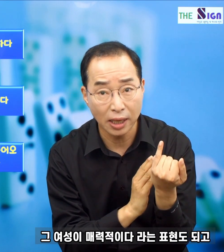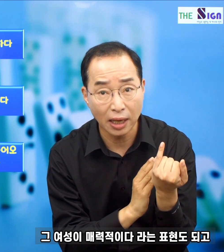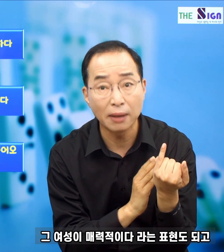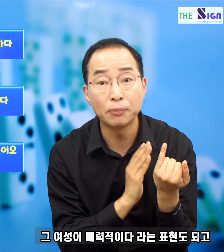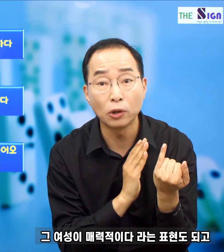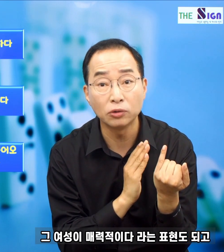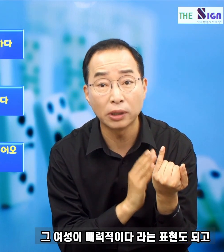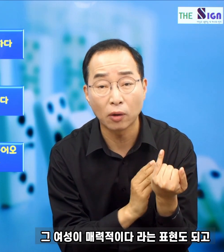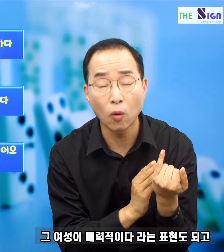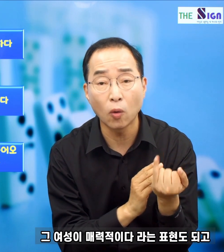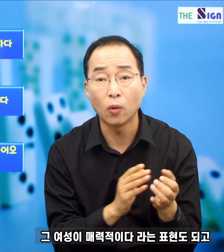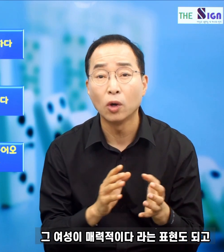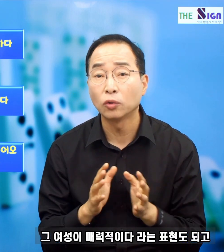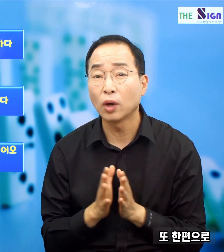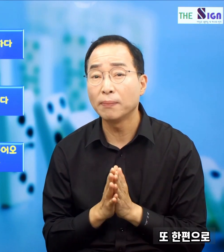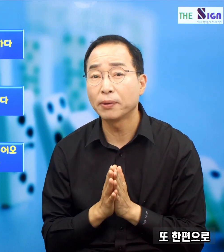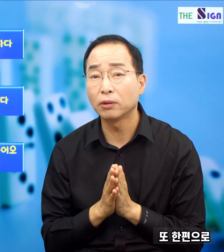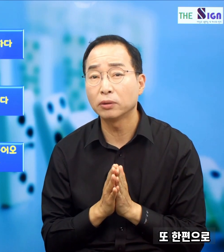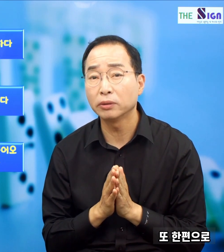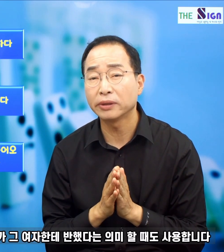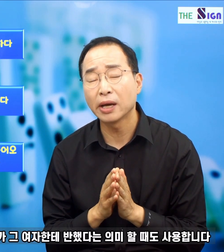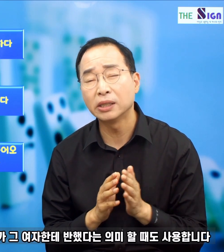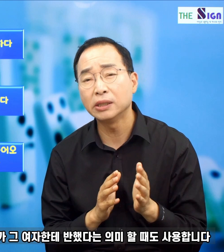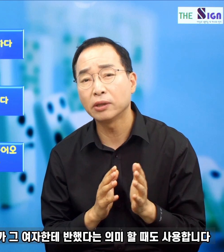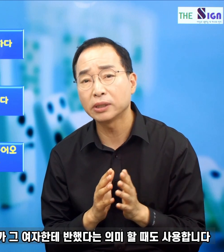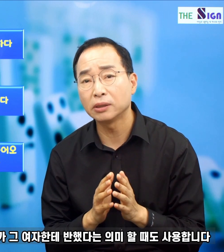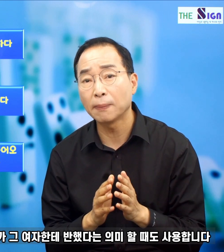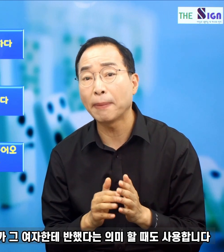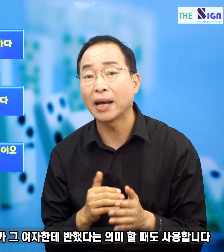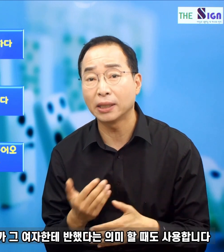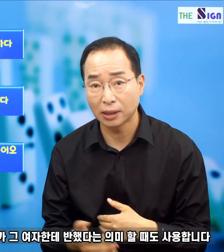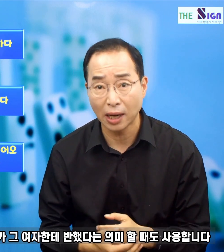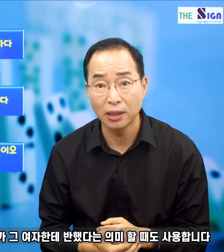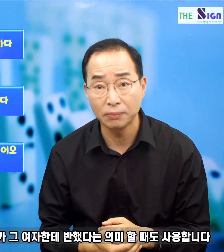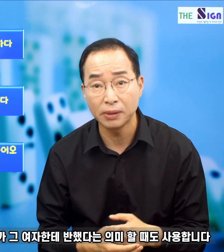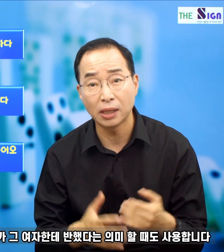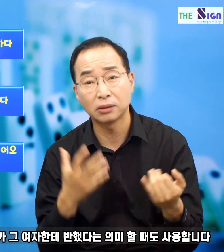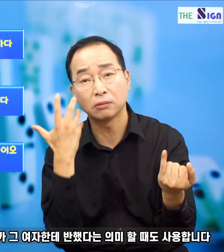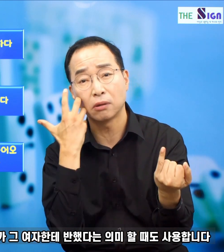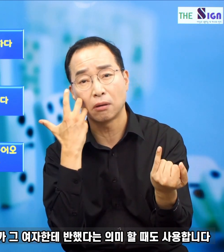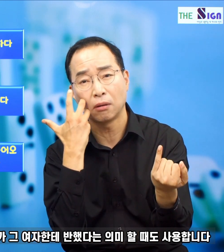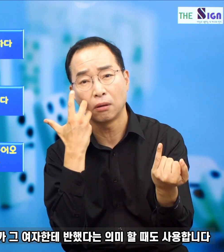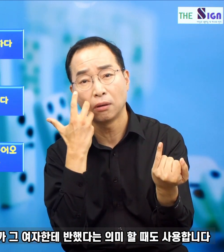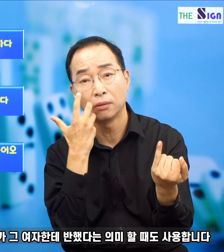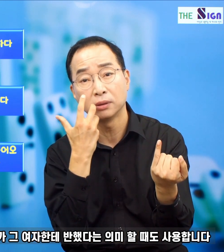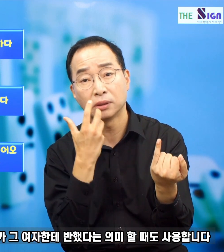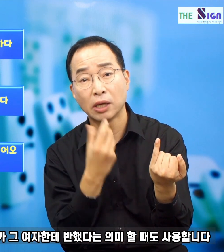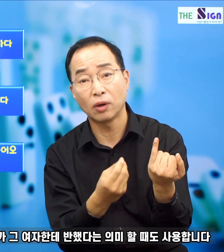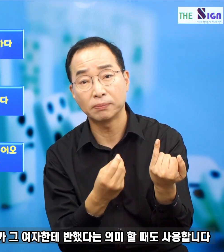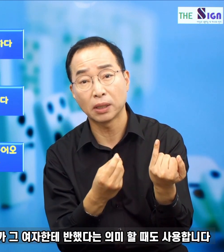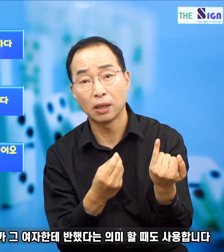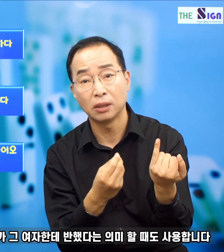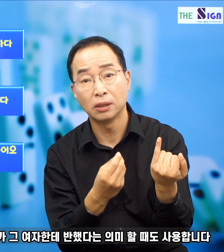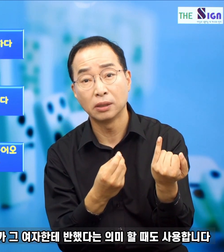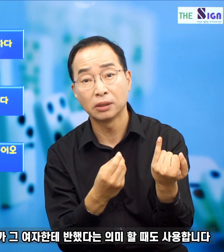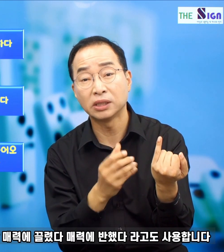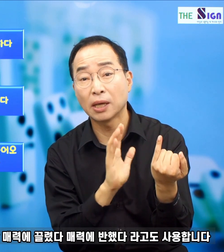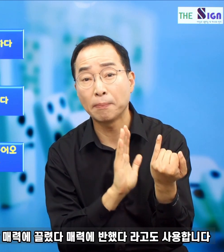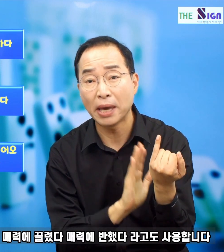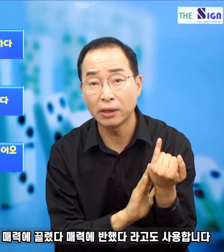매력적이다라는 표현도 되고, 또 한편으로 내가 그 여자한테 반했다라는 의미할 때도 사용합니다. 그 사람